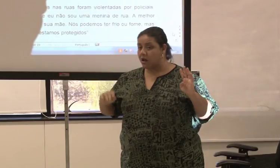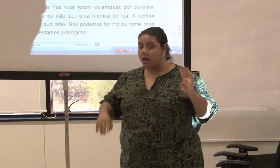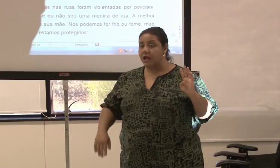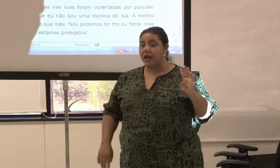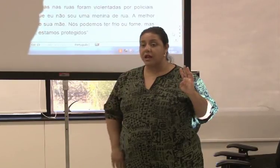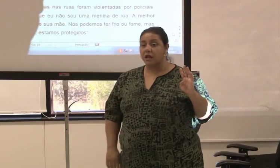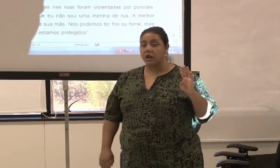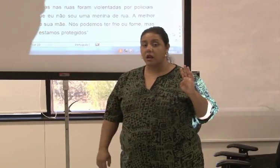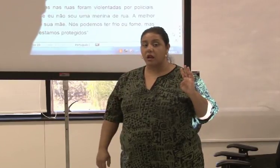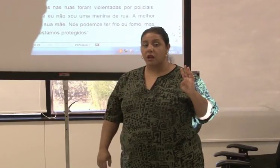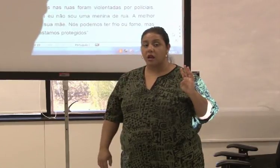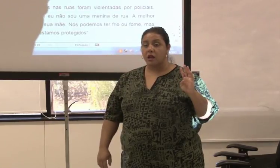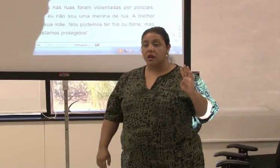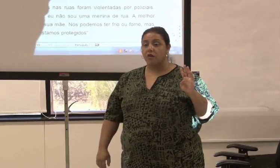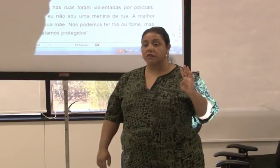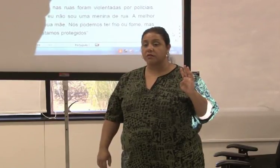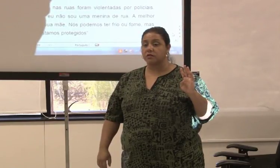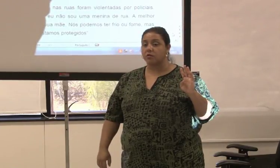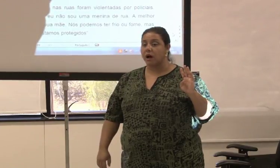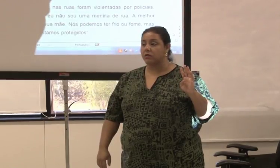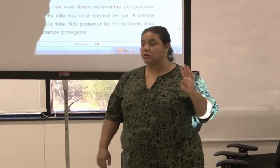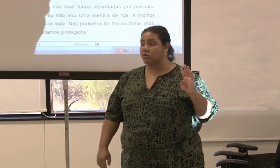E aí? O que eu vou fazer com esses 4?